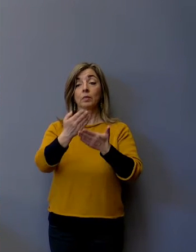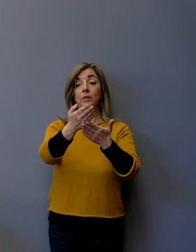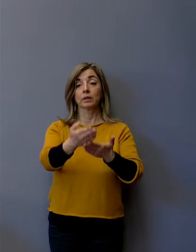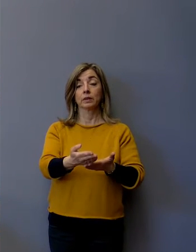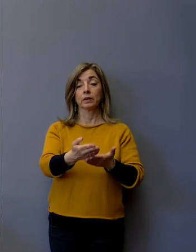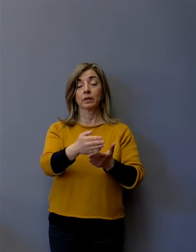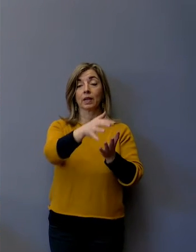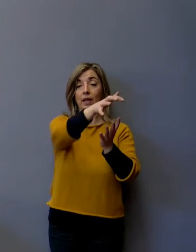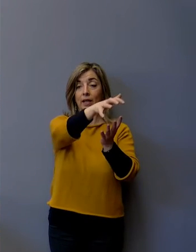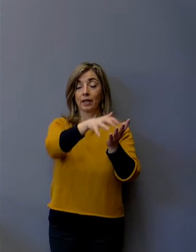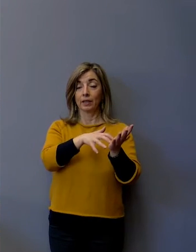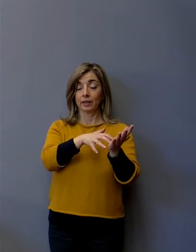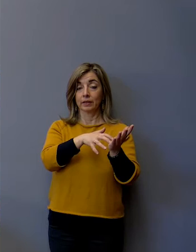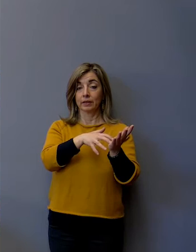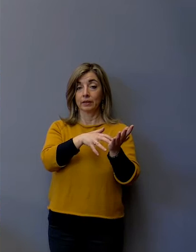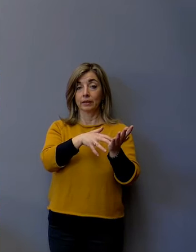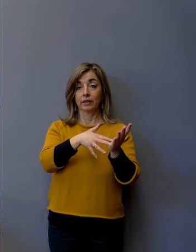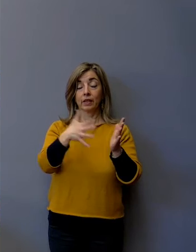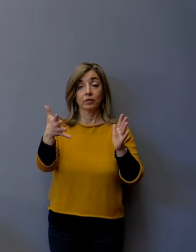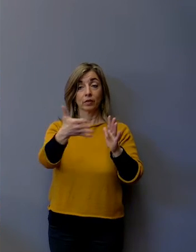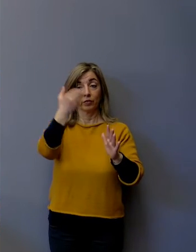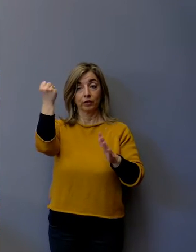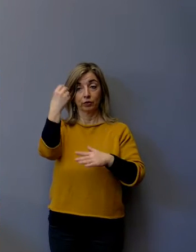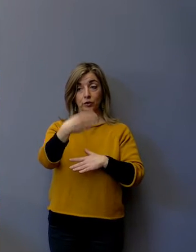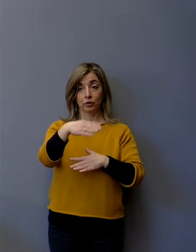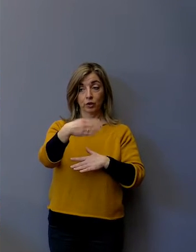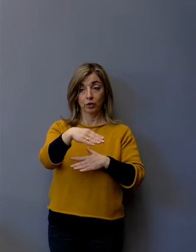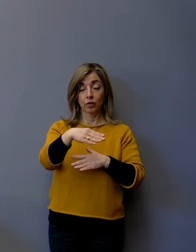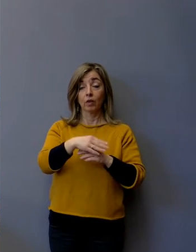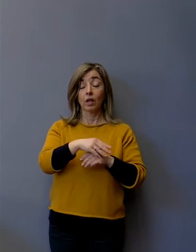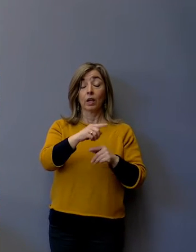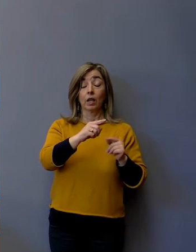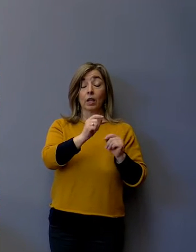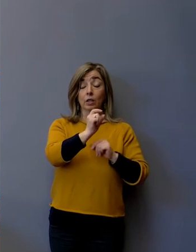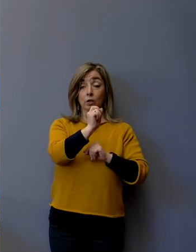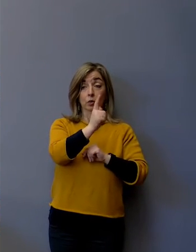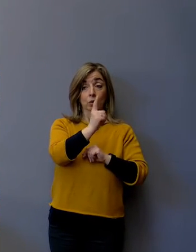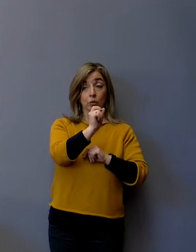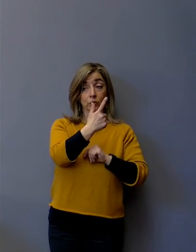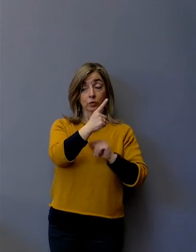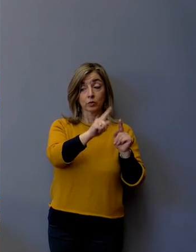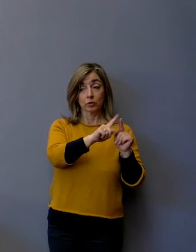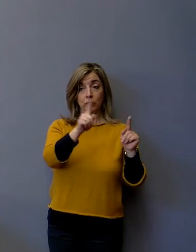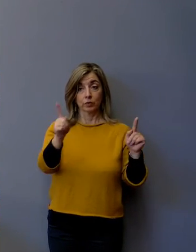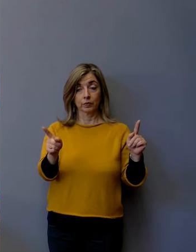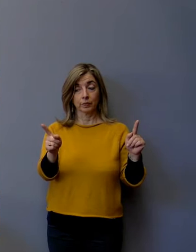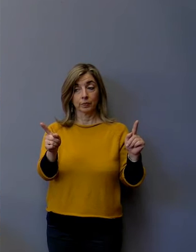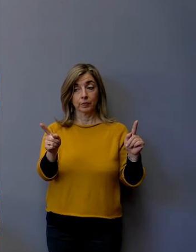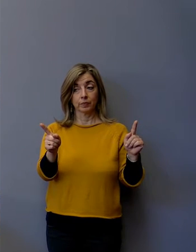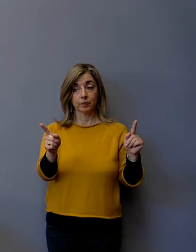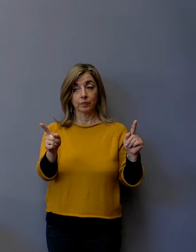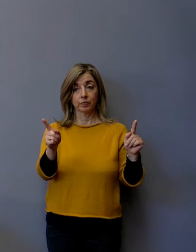genova quelli con parere favorevole dal numero 12 al numero